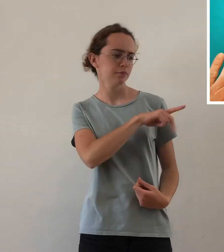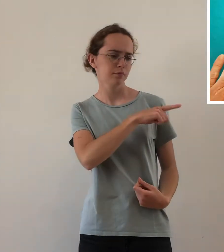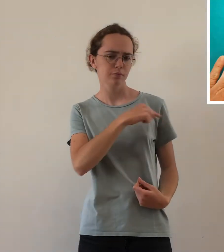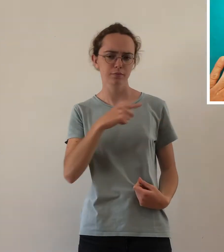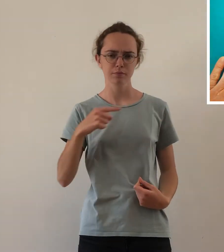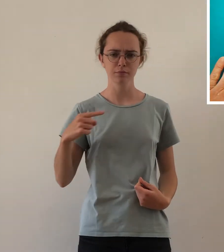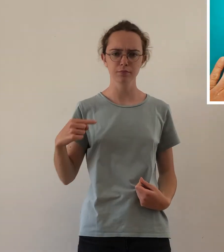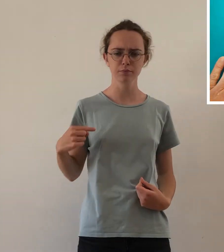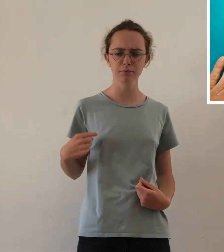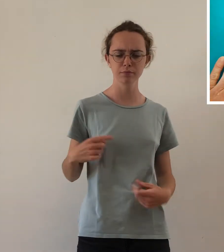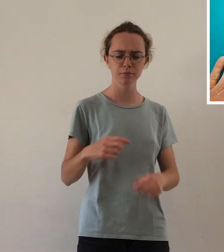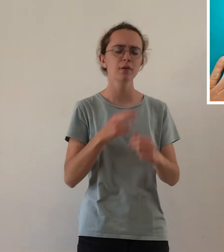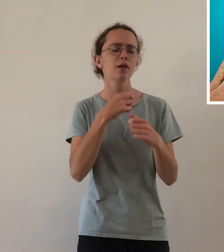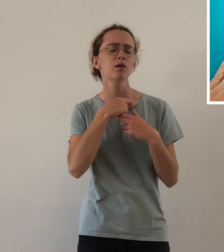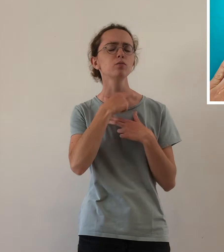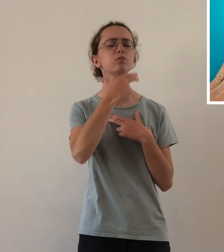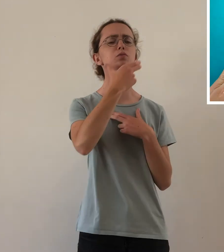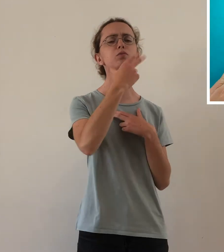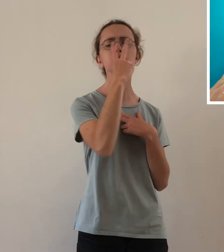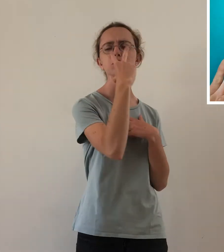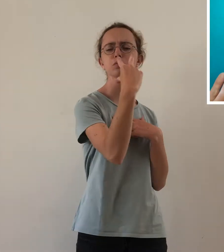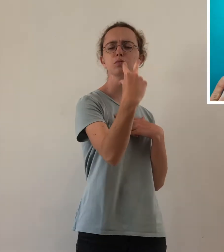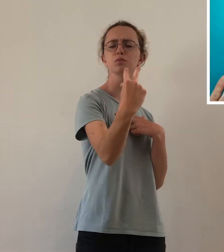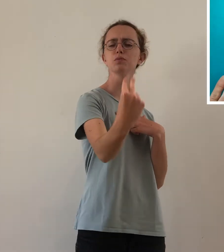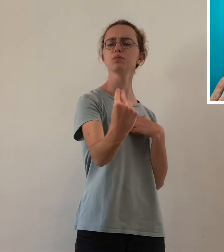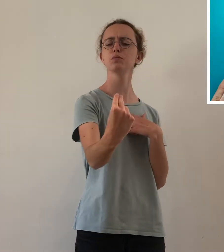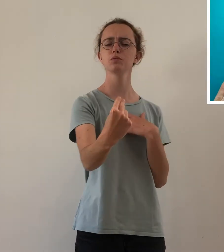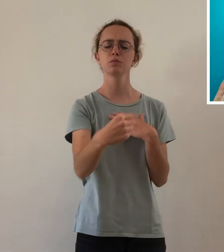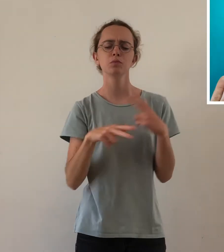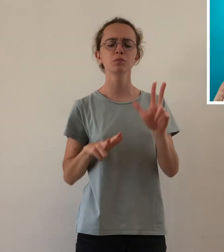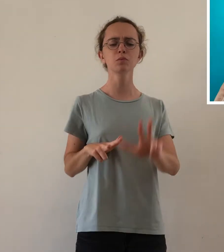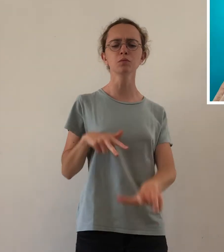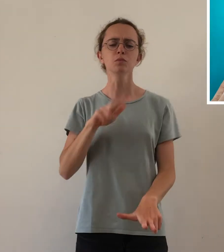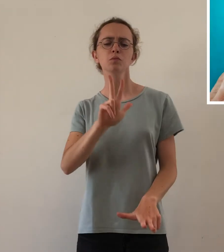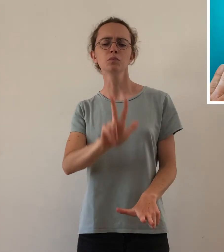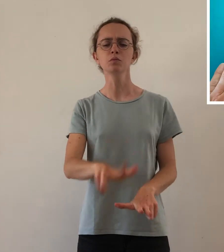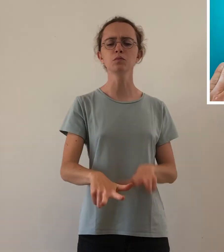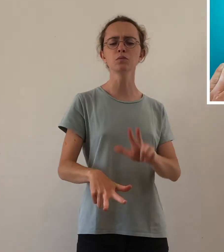Petite feuille se fait toute petite afin d'échapper au bec de l'oiseau.